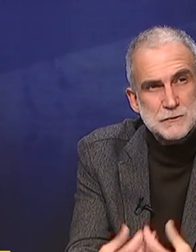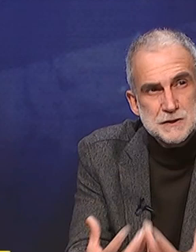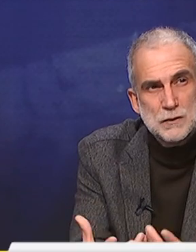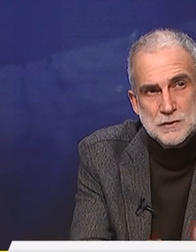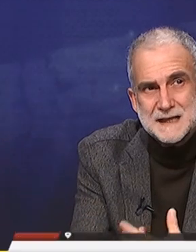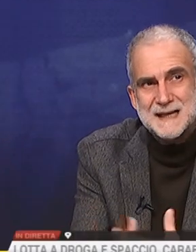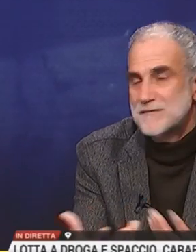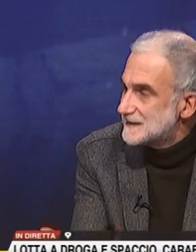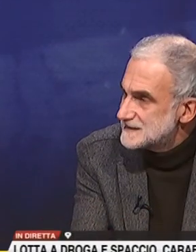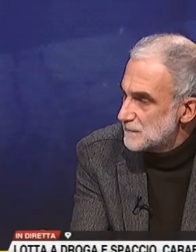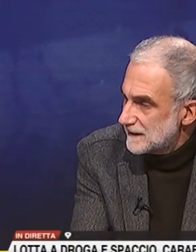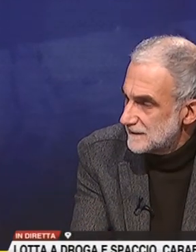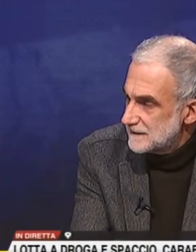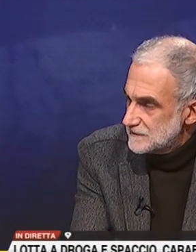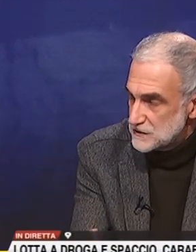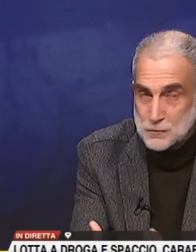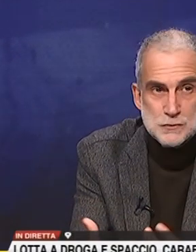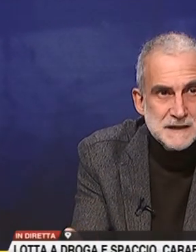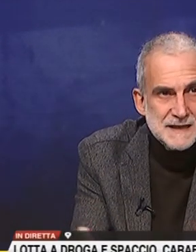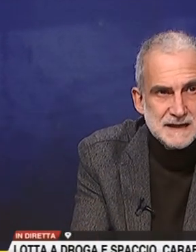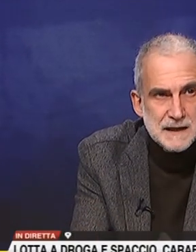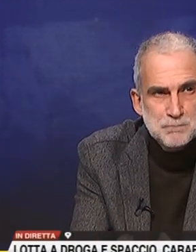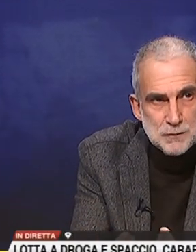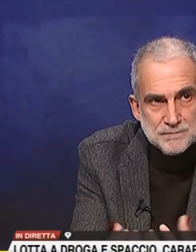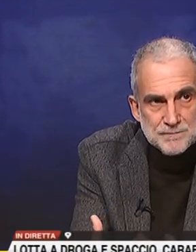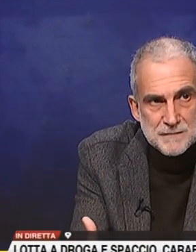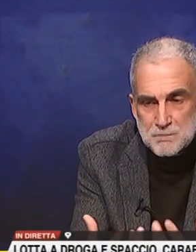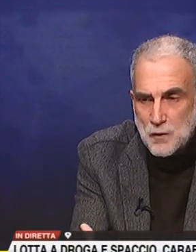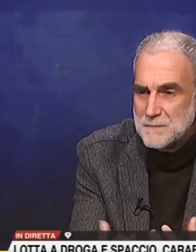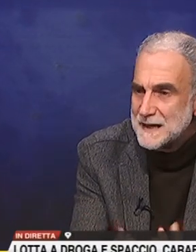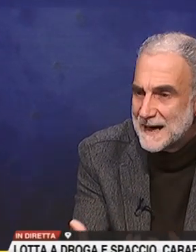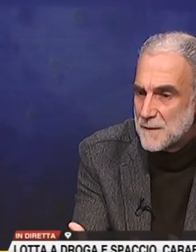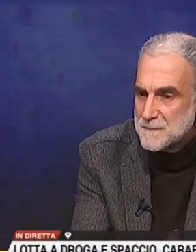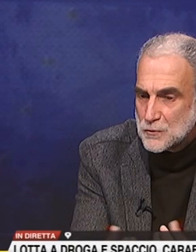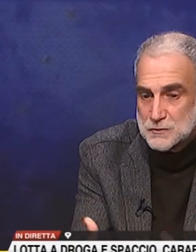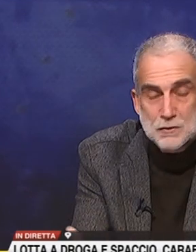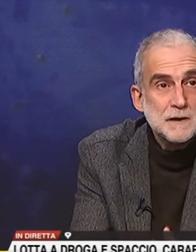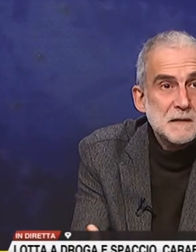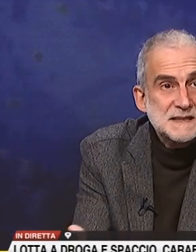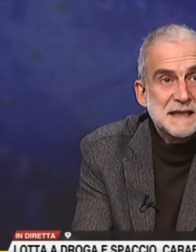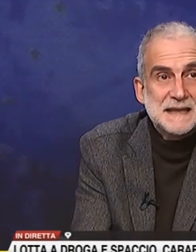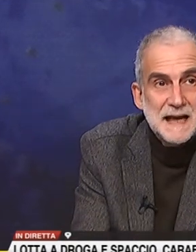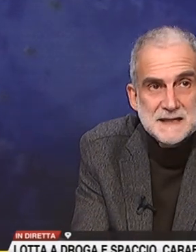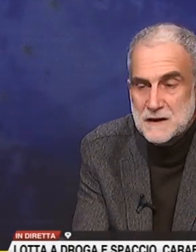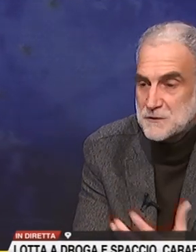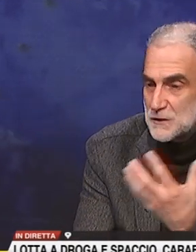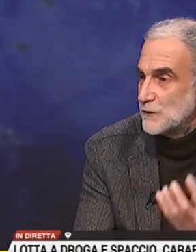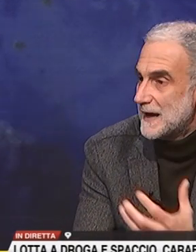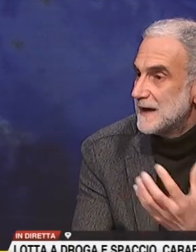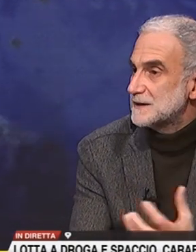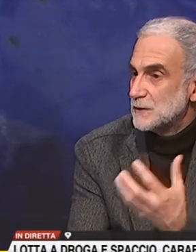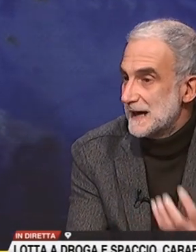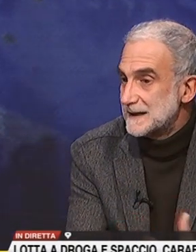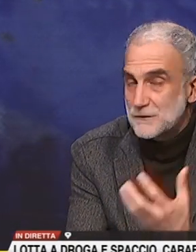pericolosità tossicologica elevatissima. Cioè, sono sostanze che pochi milligrammi possono essere letali se una persona